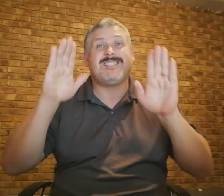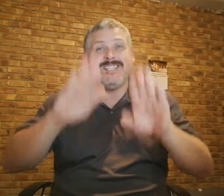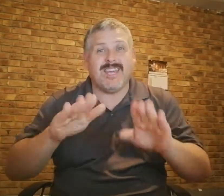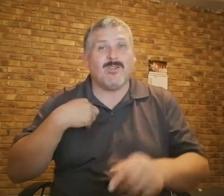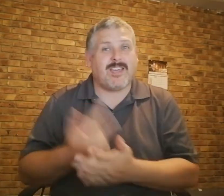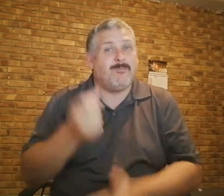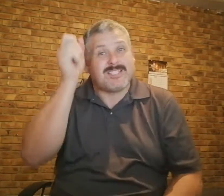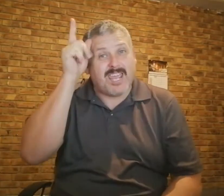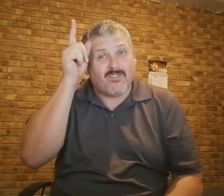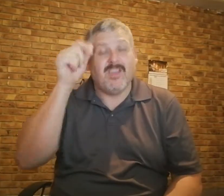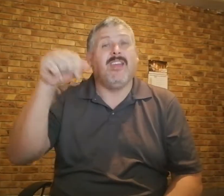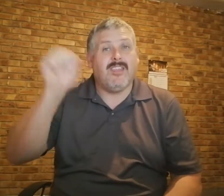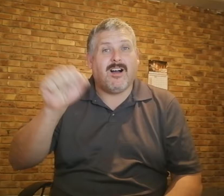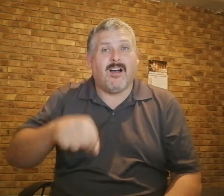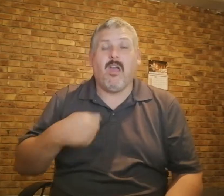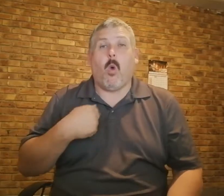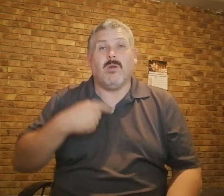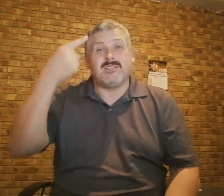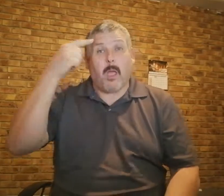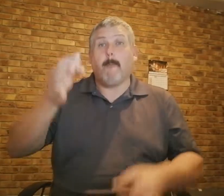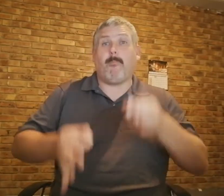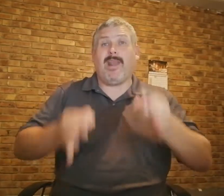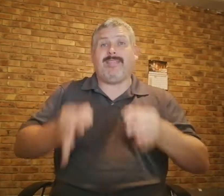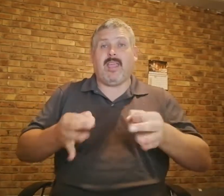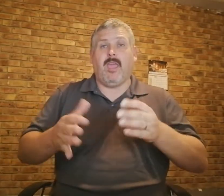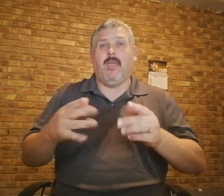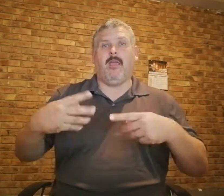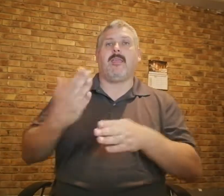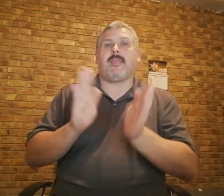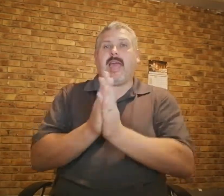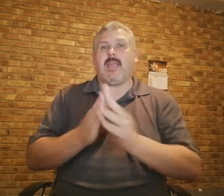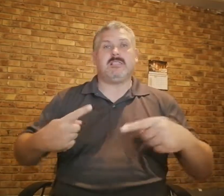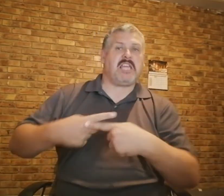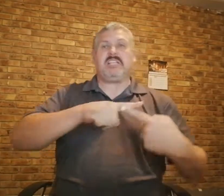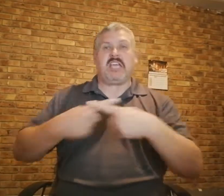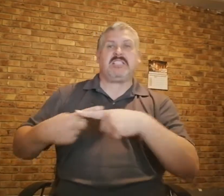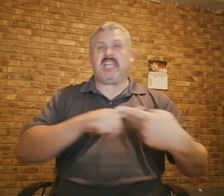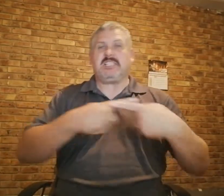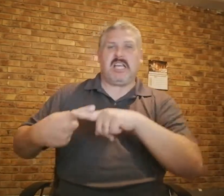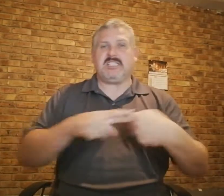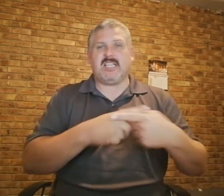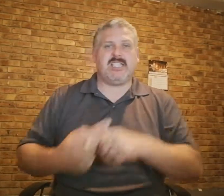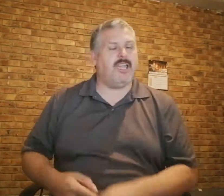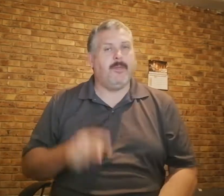ons sien, kan besef. Ja, ons dink politiek. Kyk, sters, sters, sters, sters, sters.